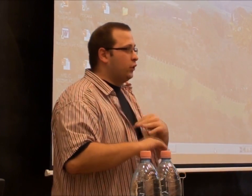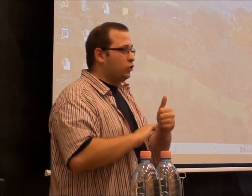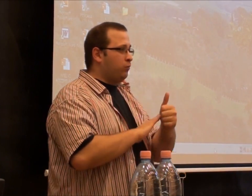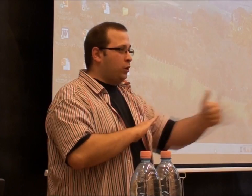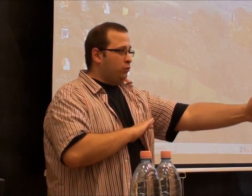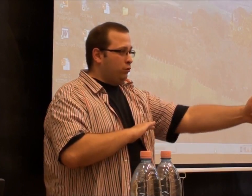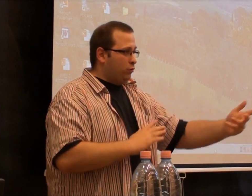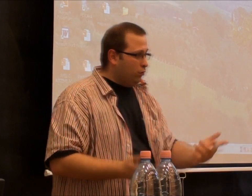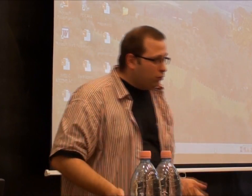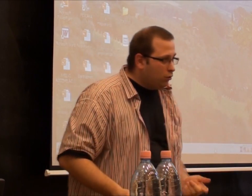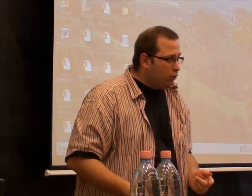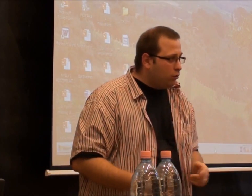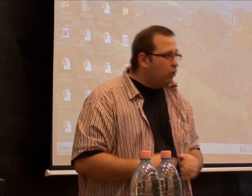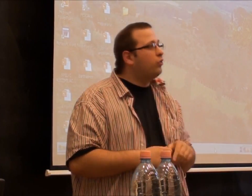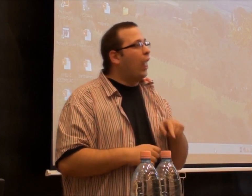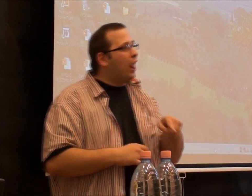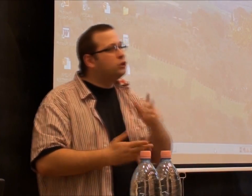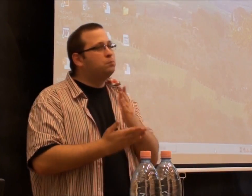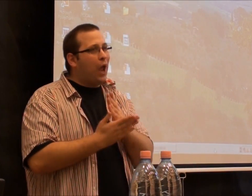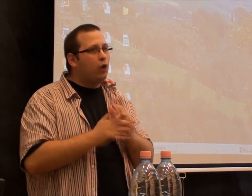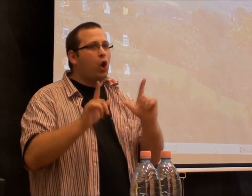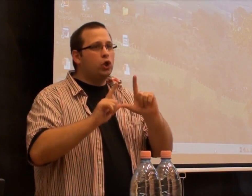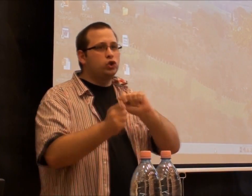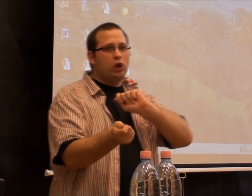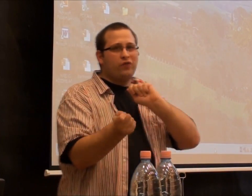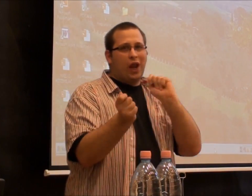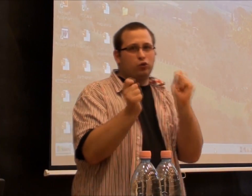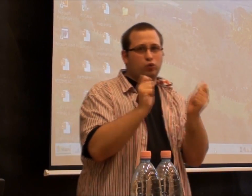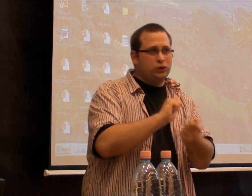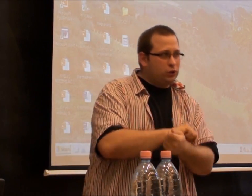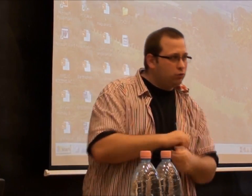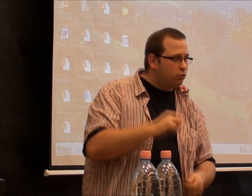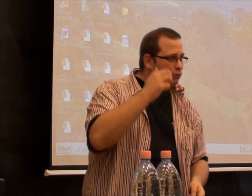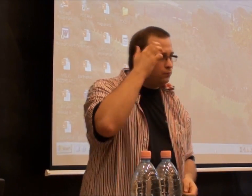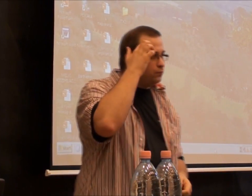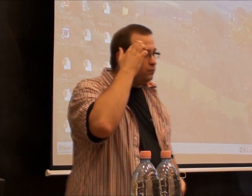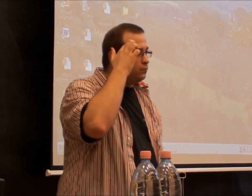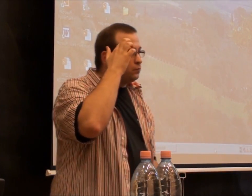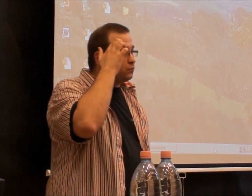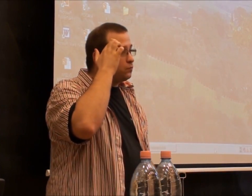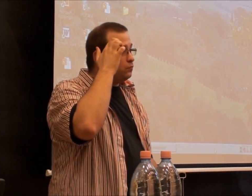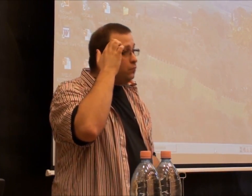az emberek, legszívesebben háttérbe vonulnak. Ez már kezd lassan változni.